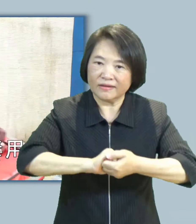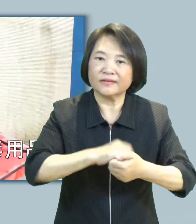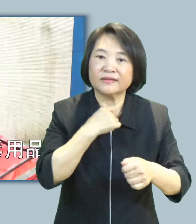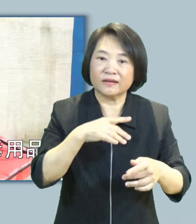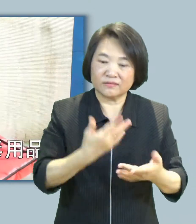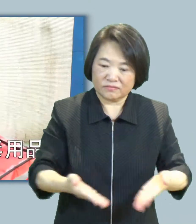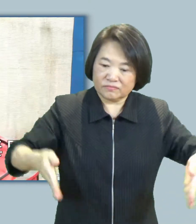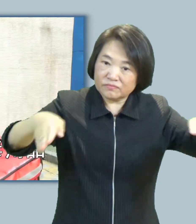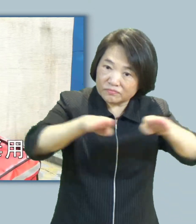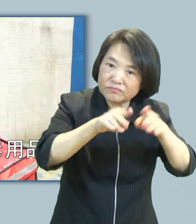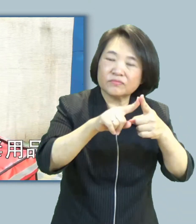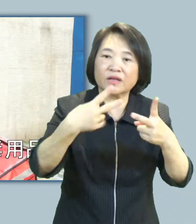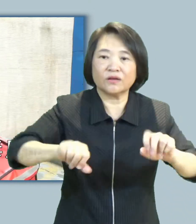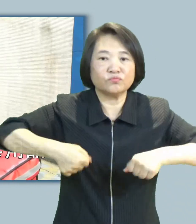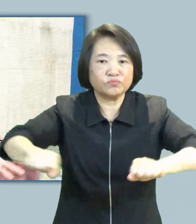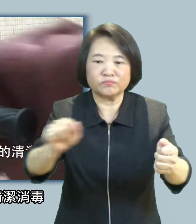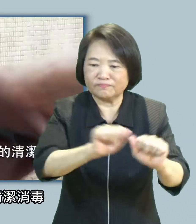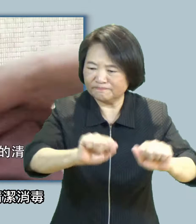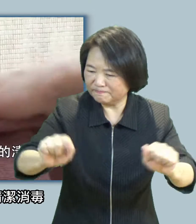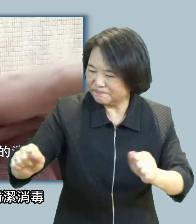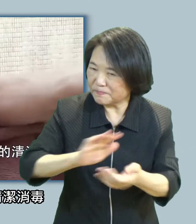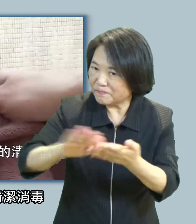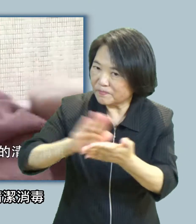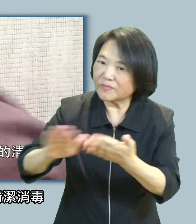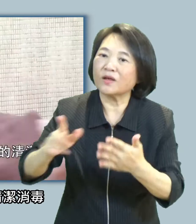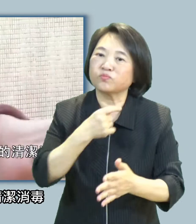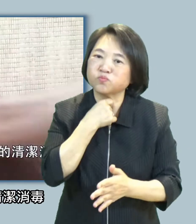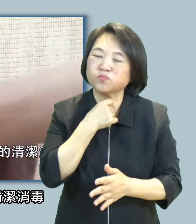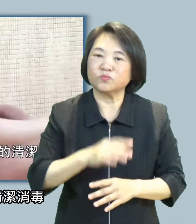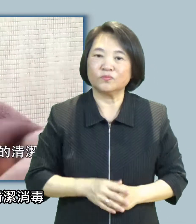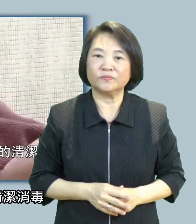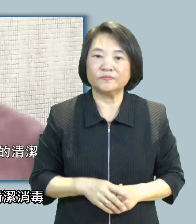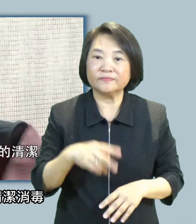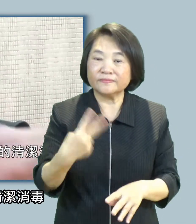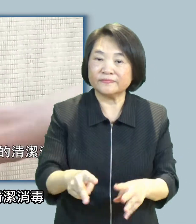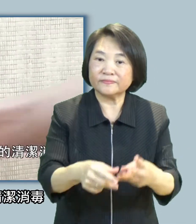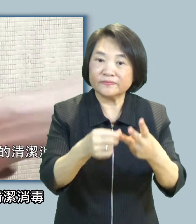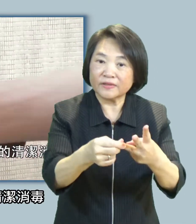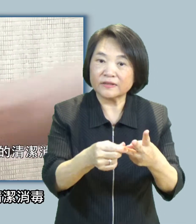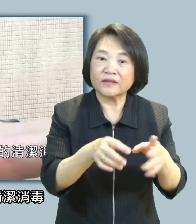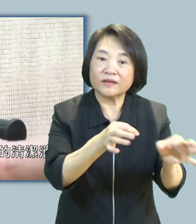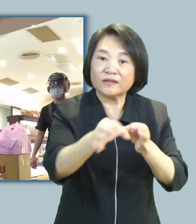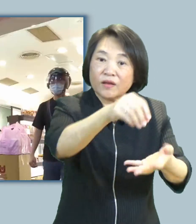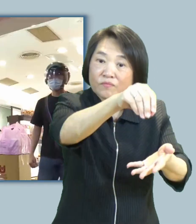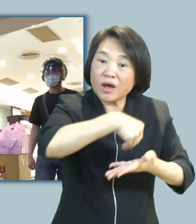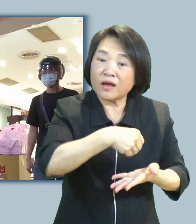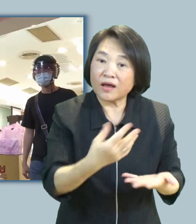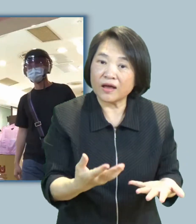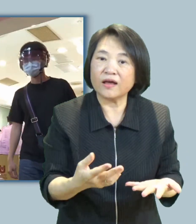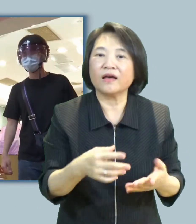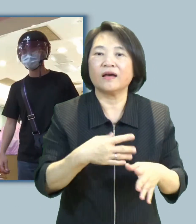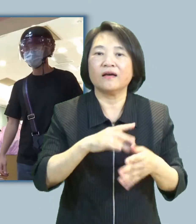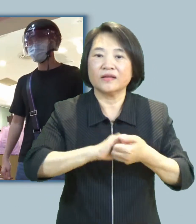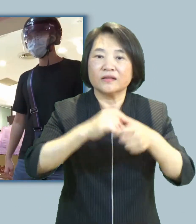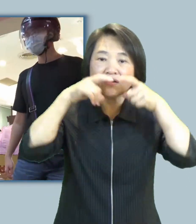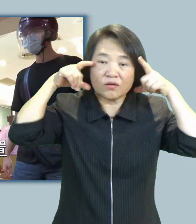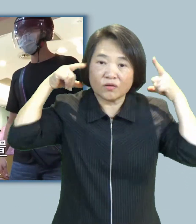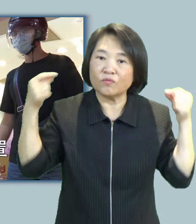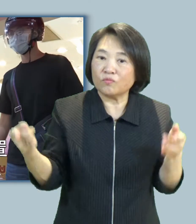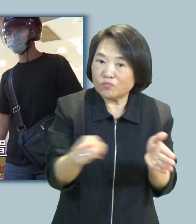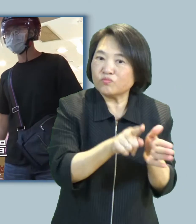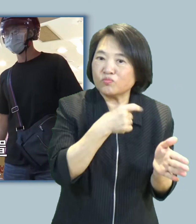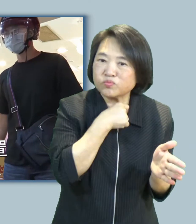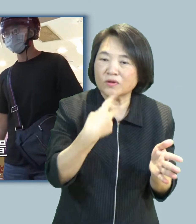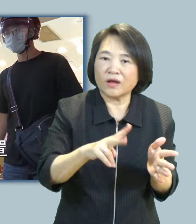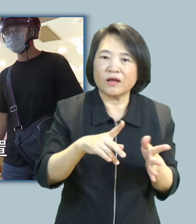当随身带领清洁的消毒用品，加强保温台来茶点物品的清洁消毒。第三，持送餐的时节，人当